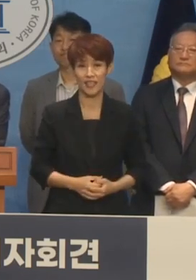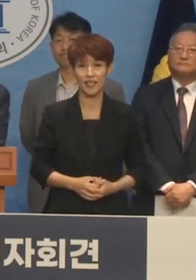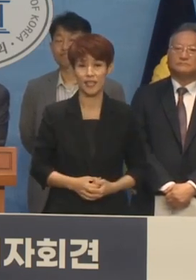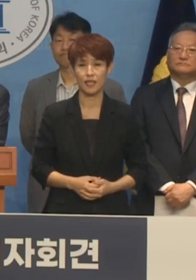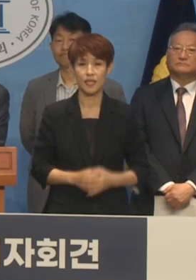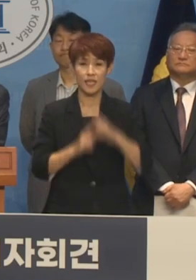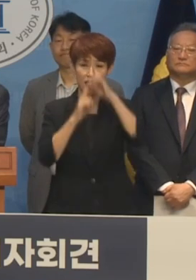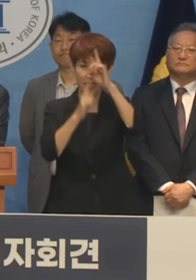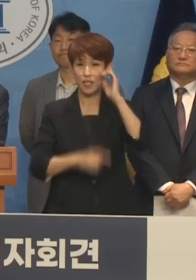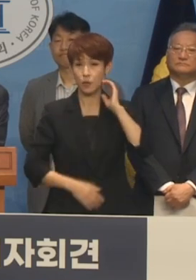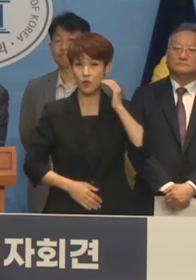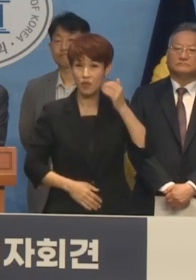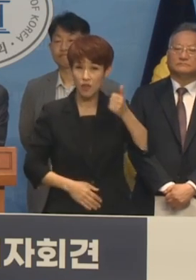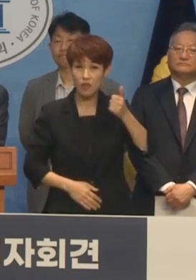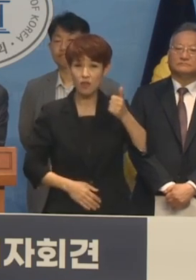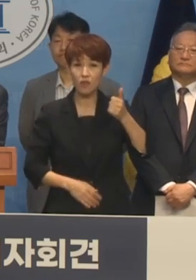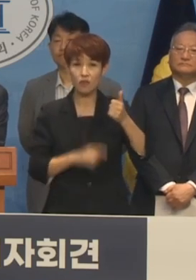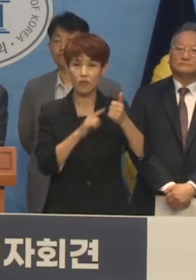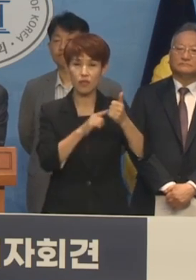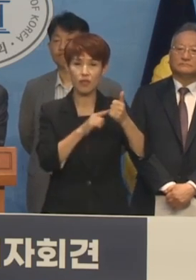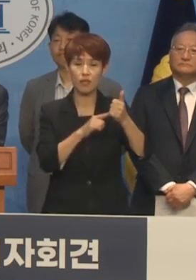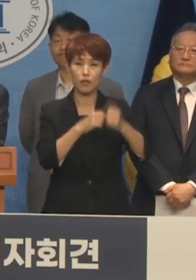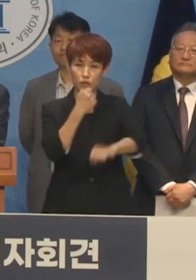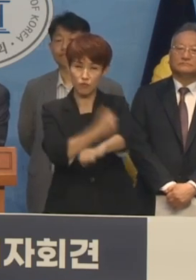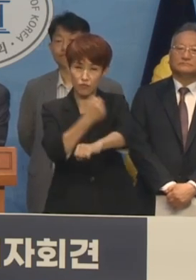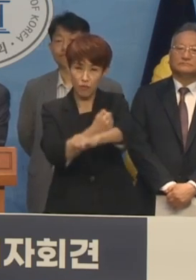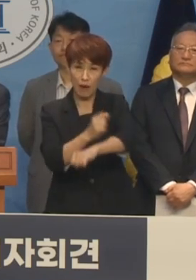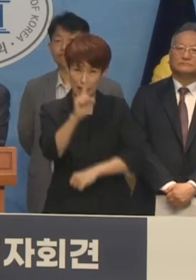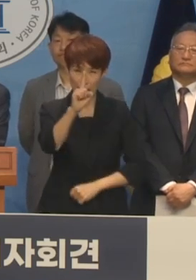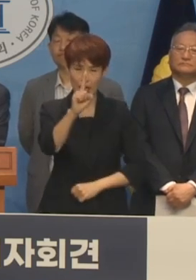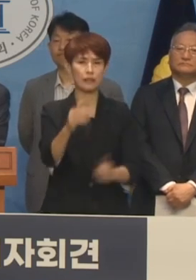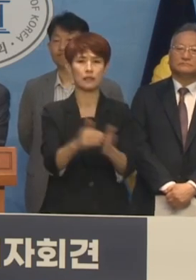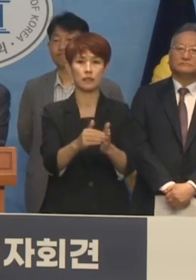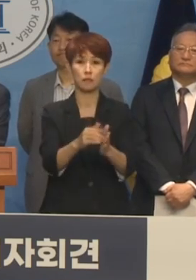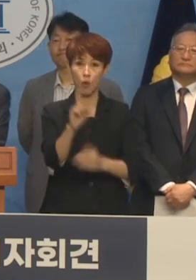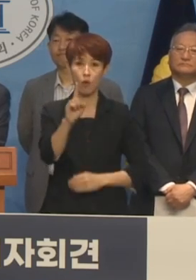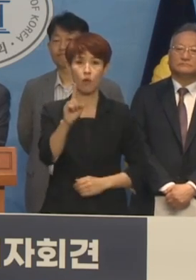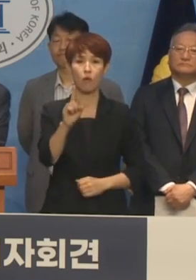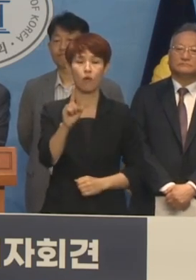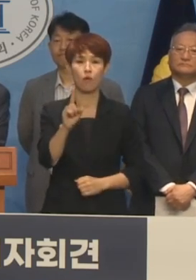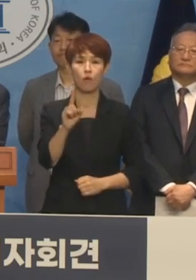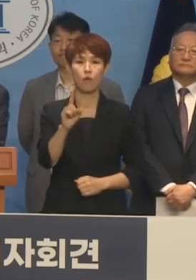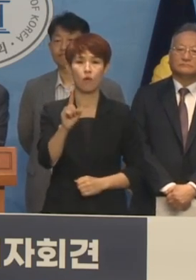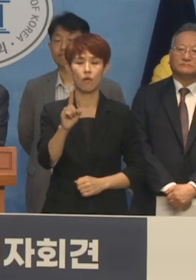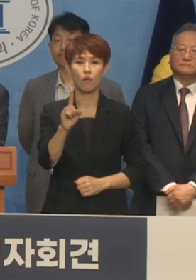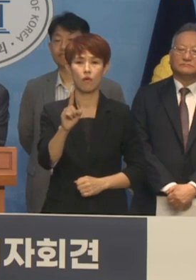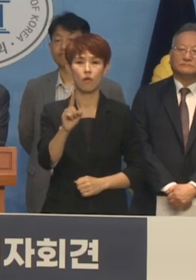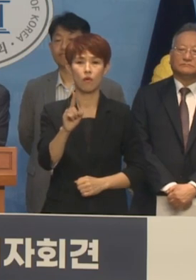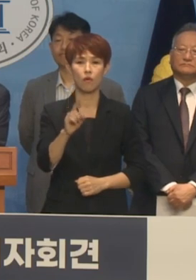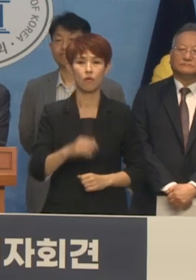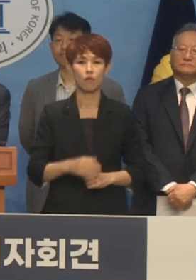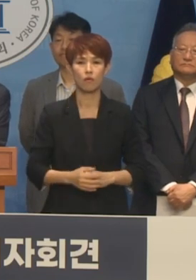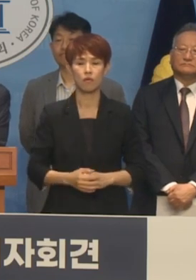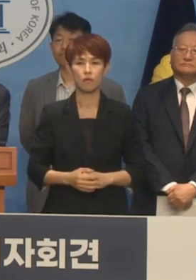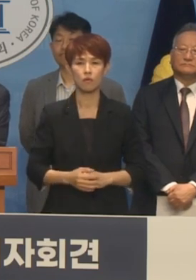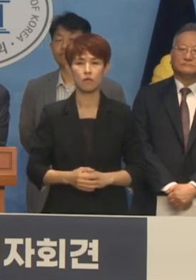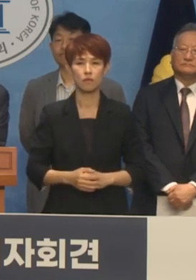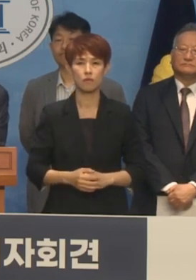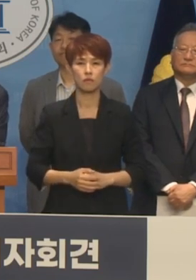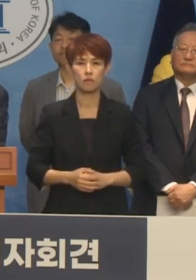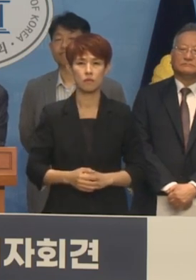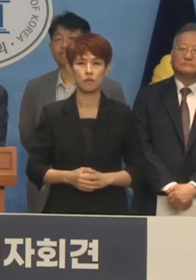이승만 전 대통령에게 남은 유일한 공을 지워버리는 잘못을